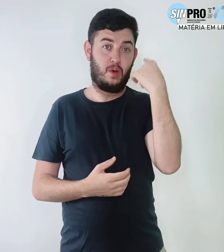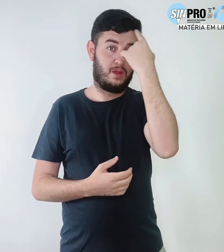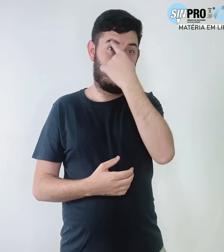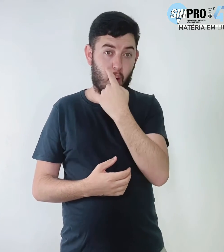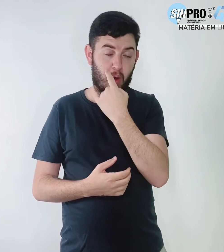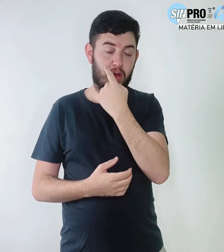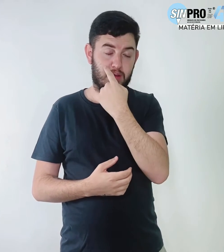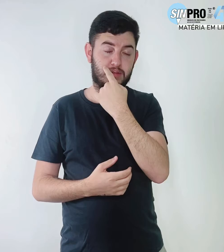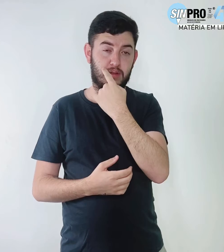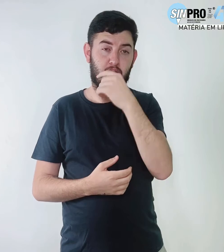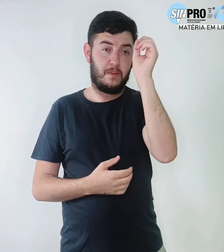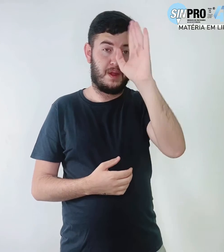recorde, com